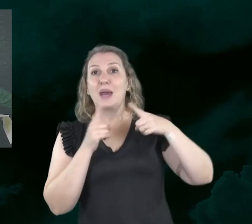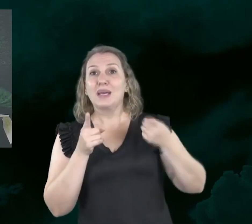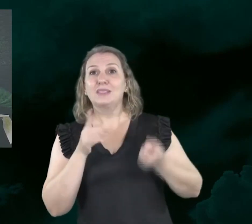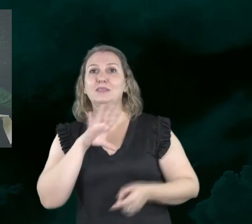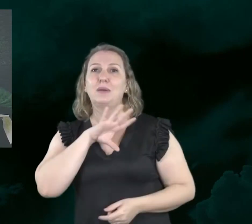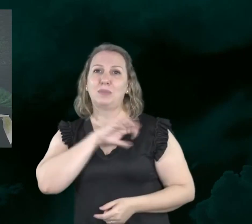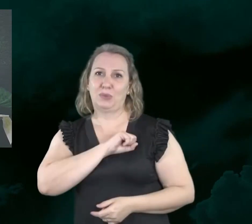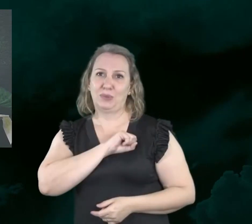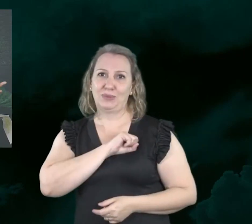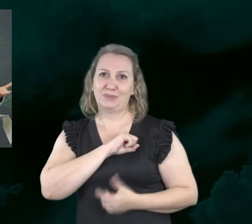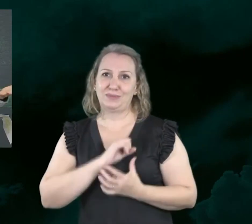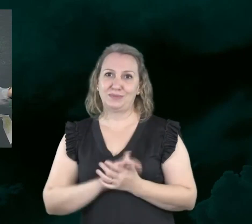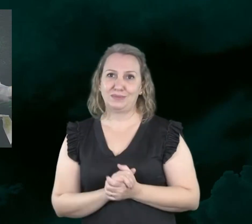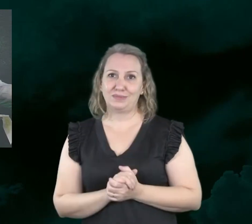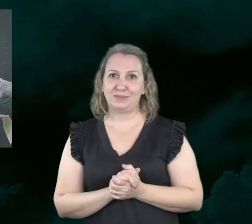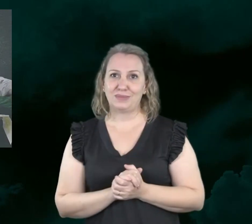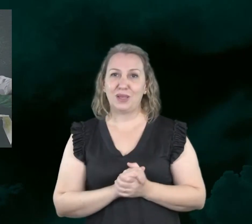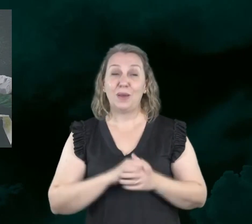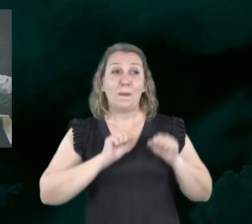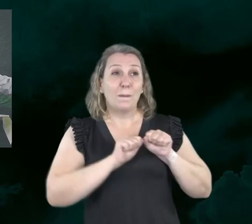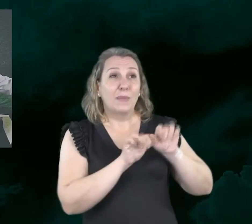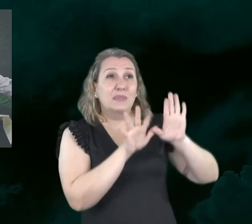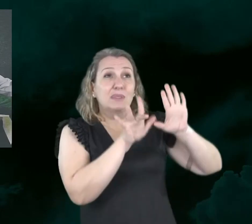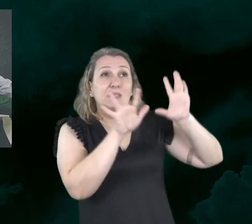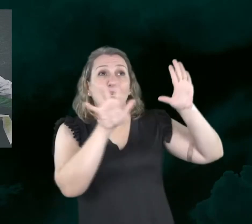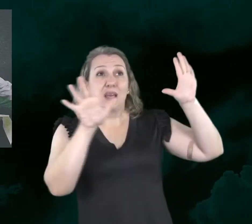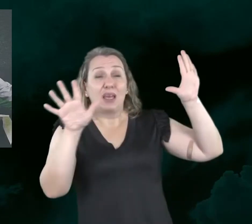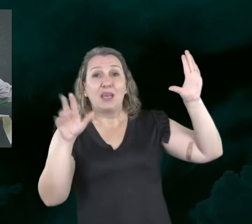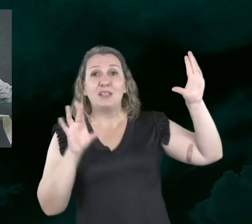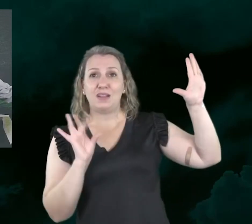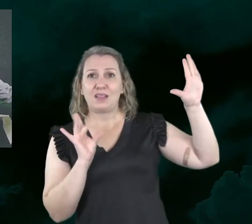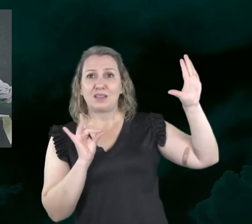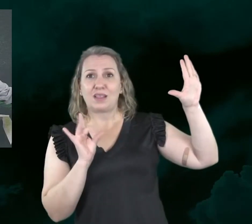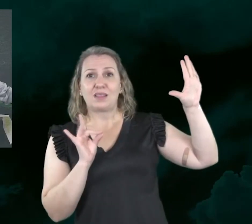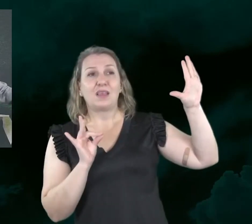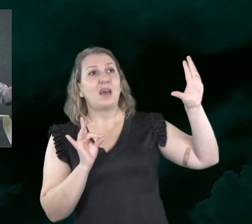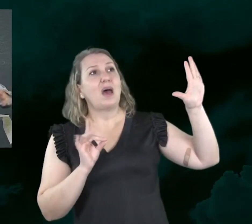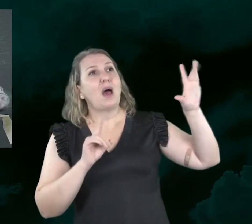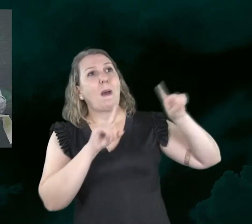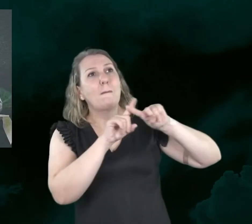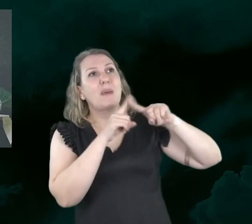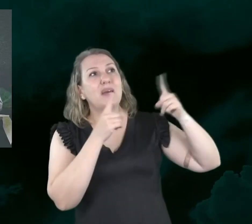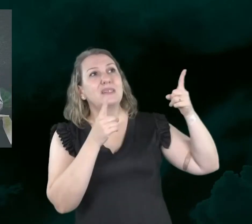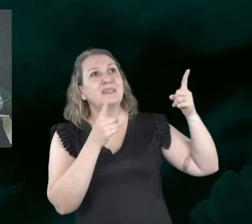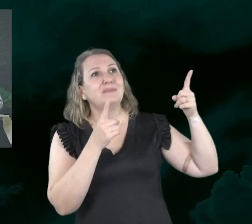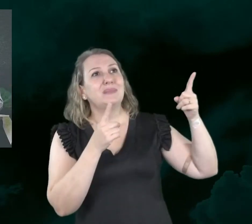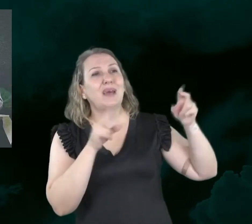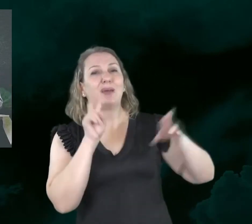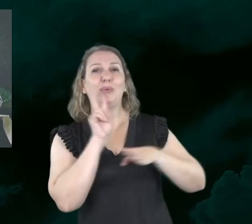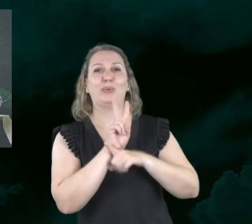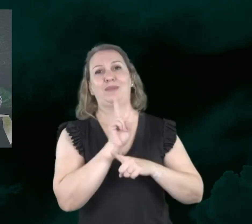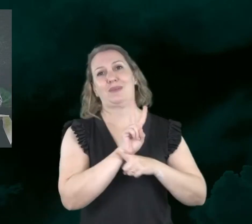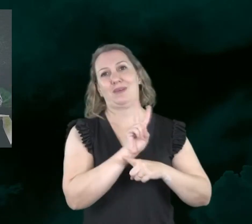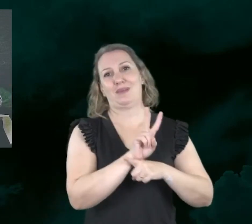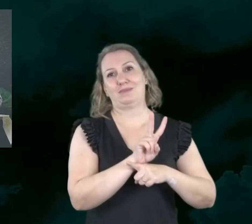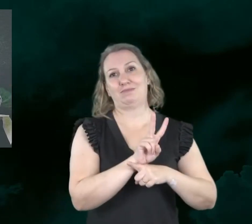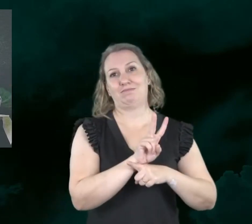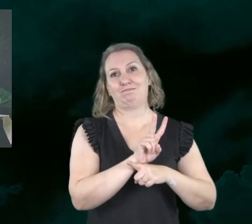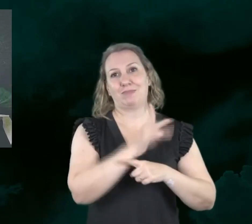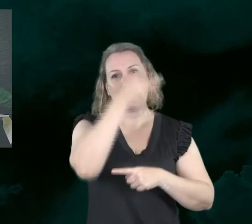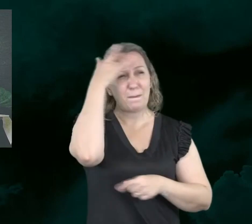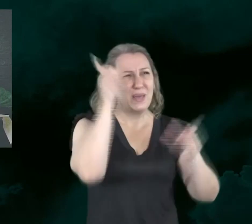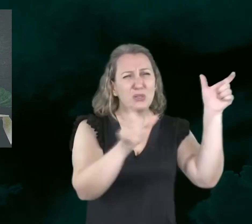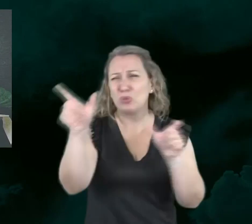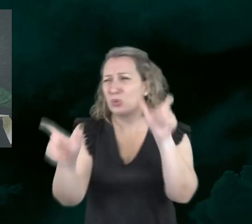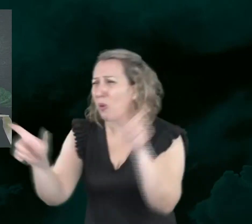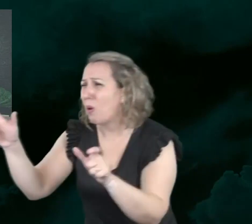para cuidar das pessoas. Nós precisamos, a vida da